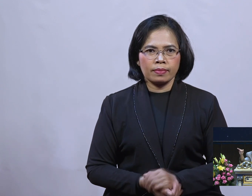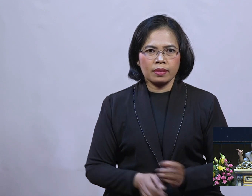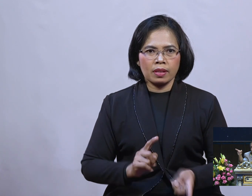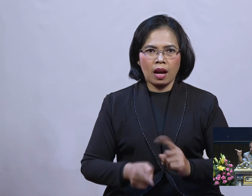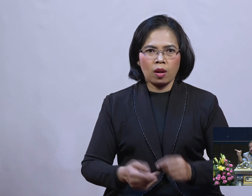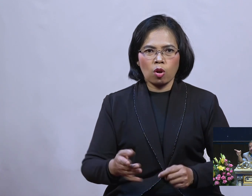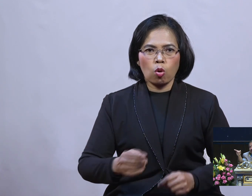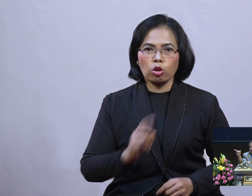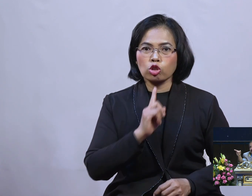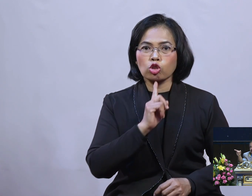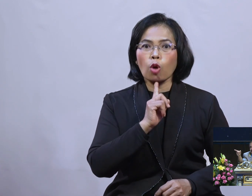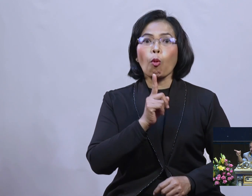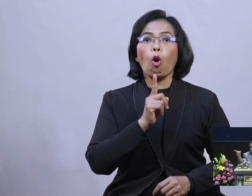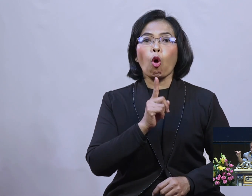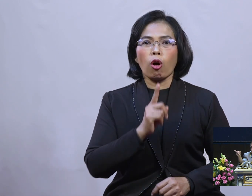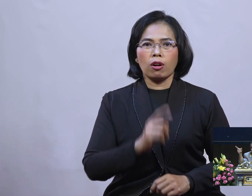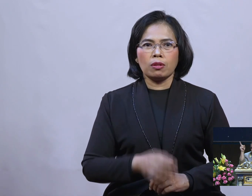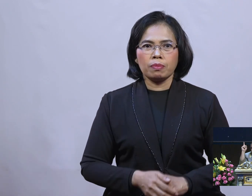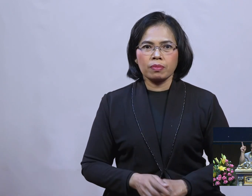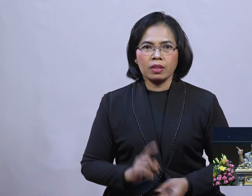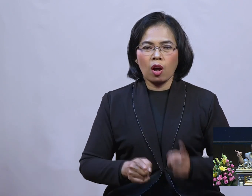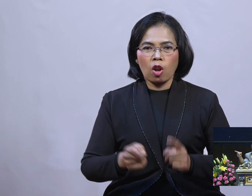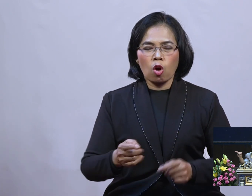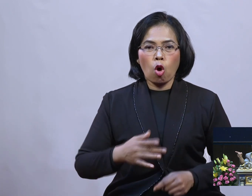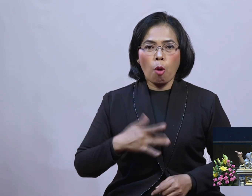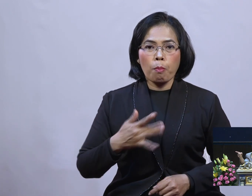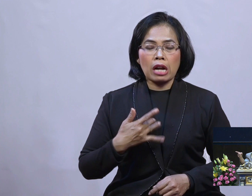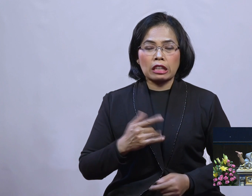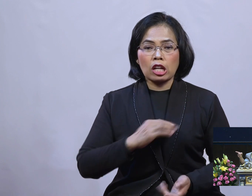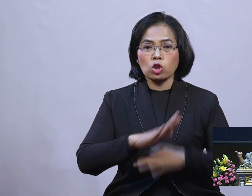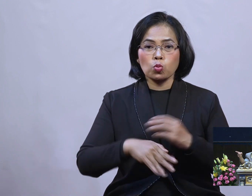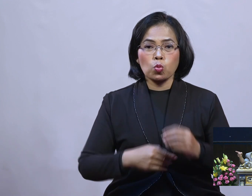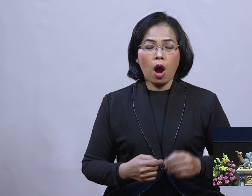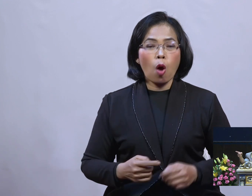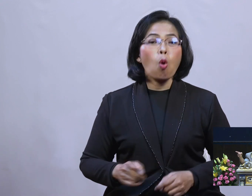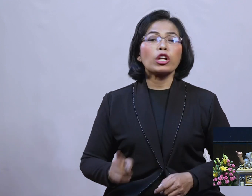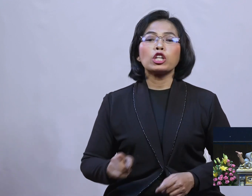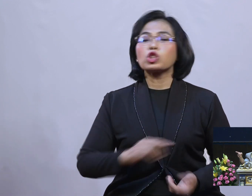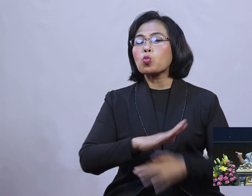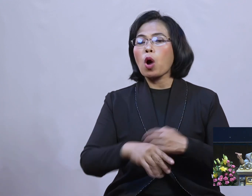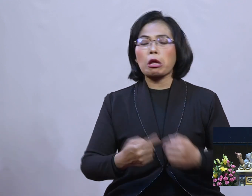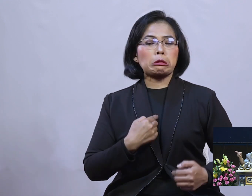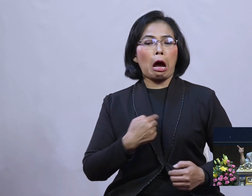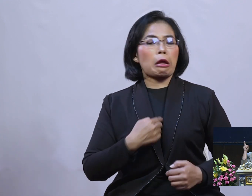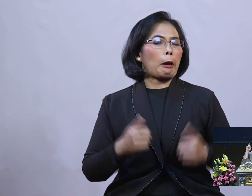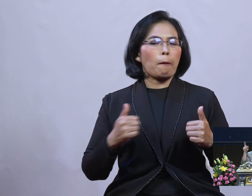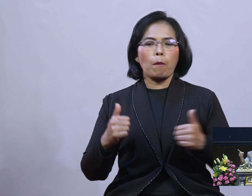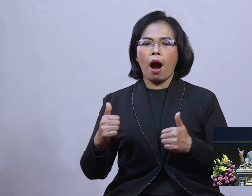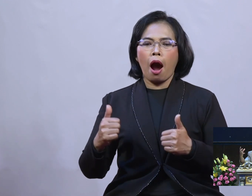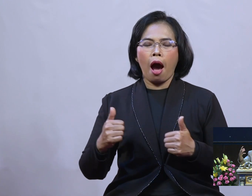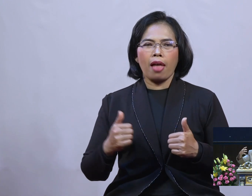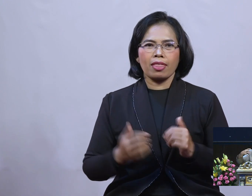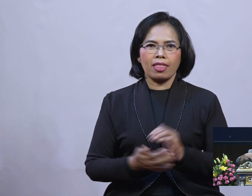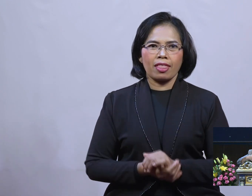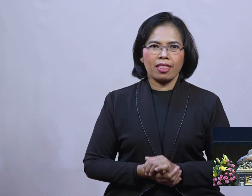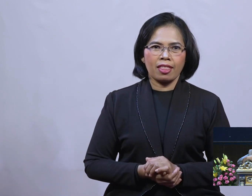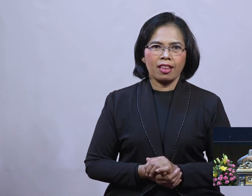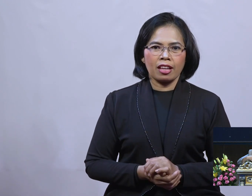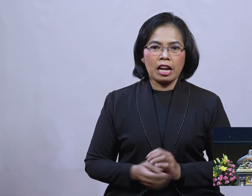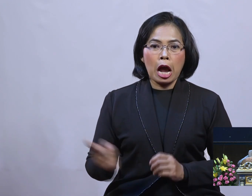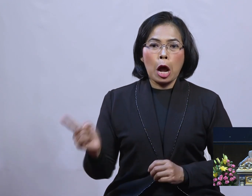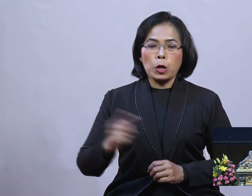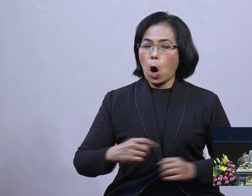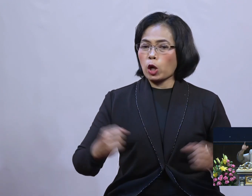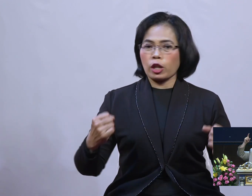al-qalam kosombong Hai kalau kau merasa semua karena kau Hai kalau kau merasa semua